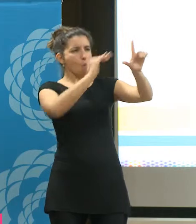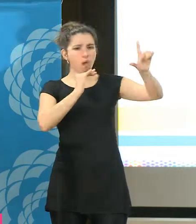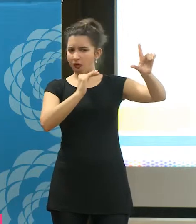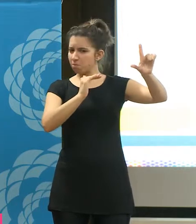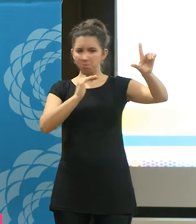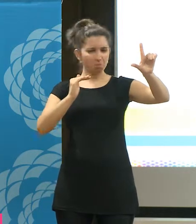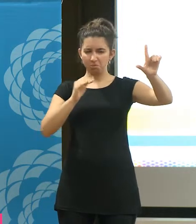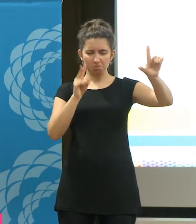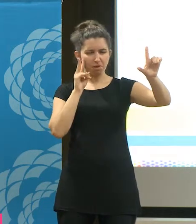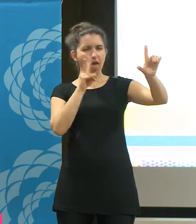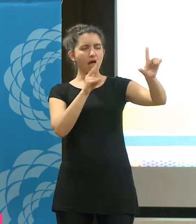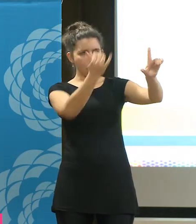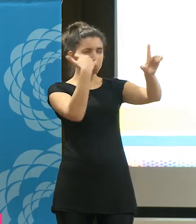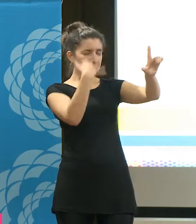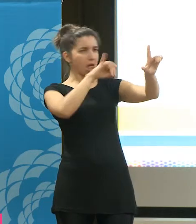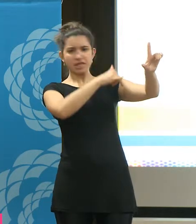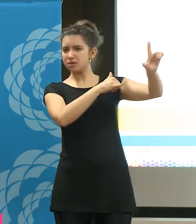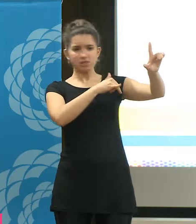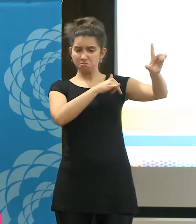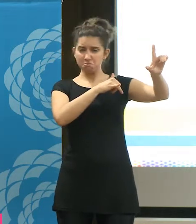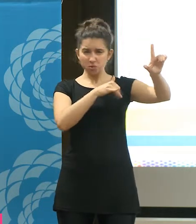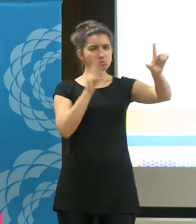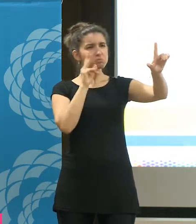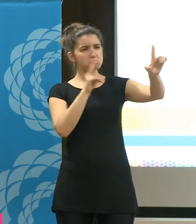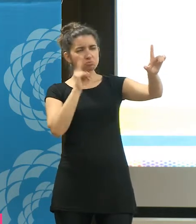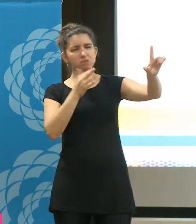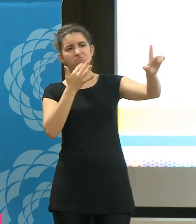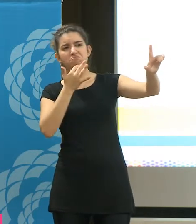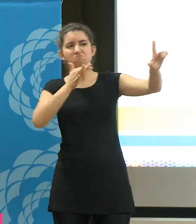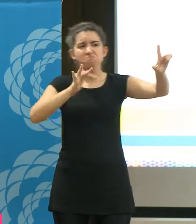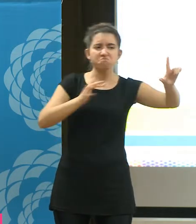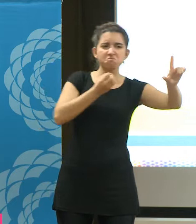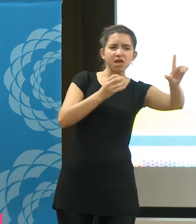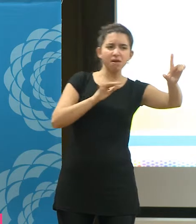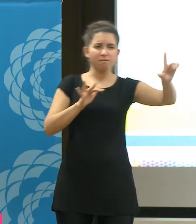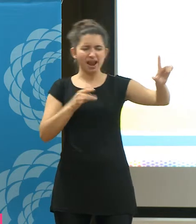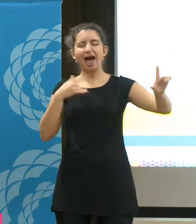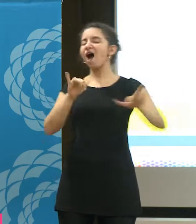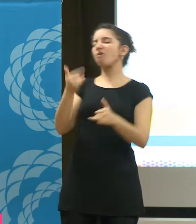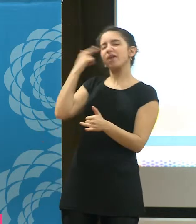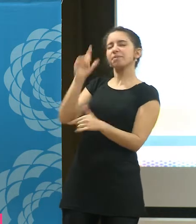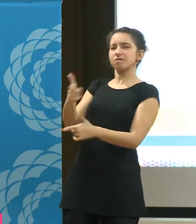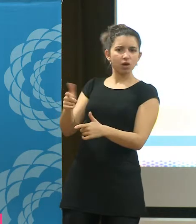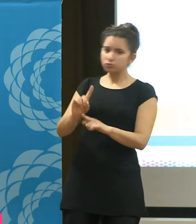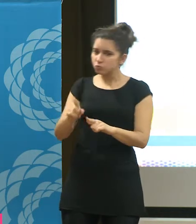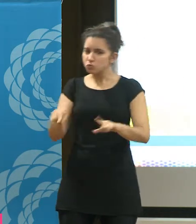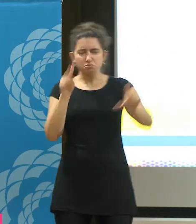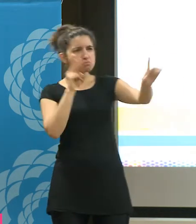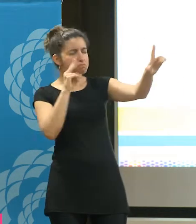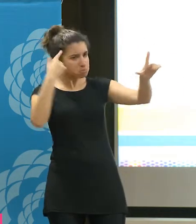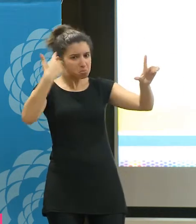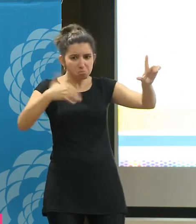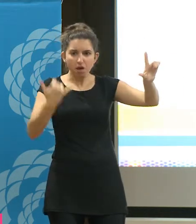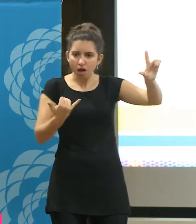de aceptación acrítica de lo que propone el medio, como suele suponerse desde ciertas posiciones. En lo que respecta a los